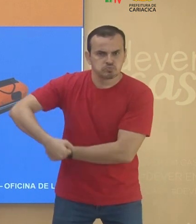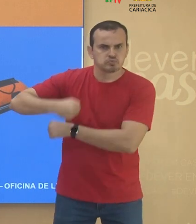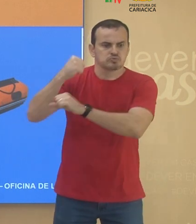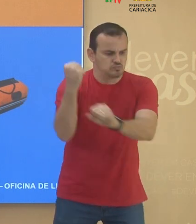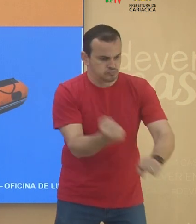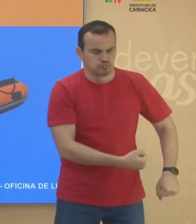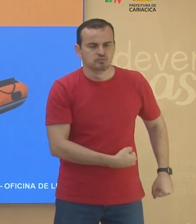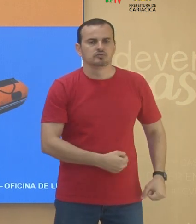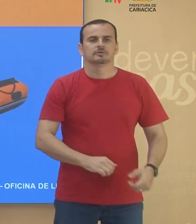Bote.